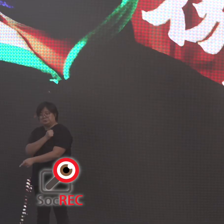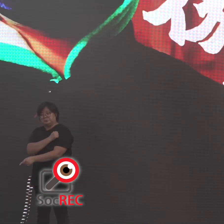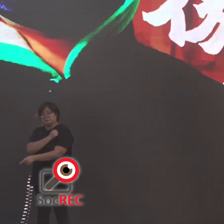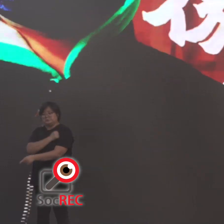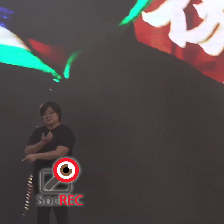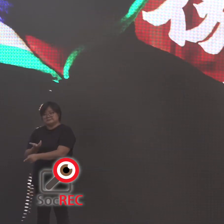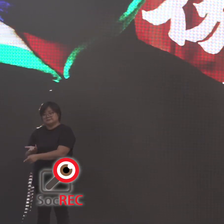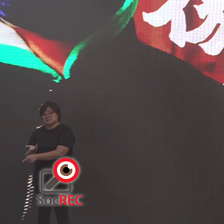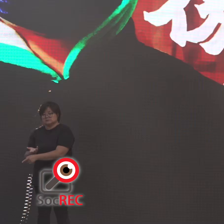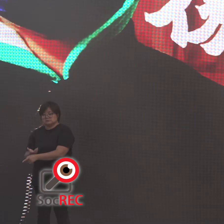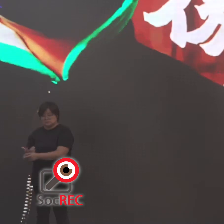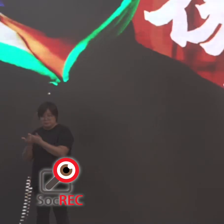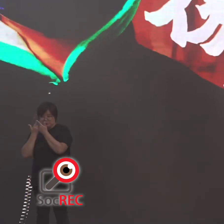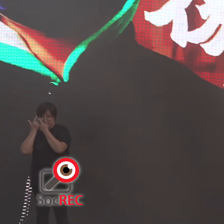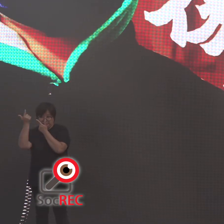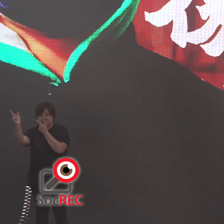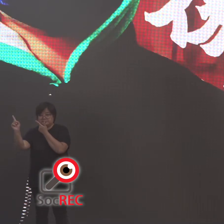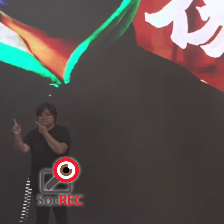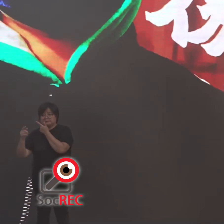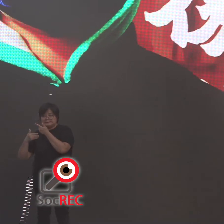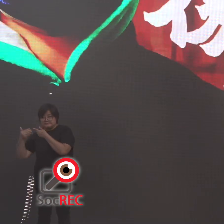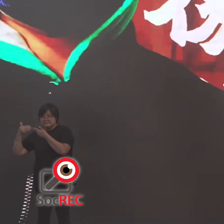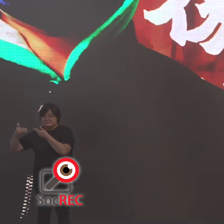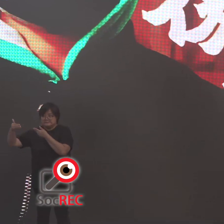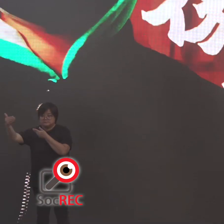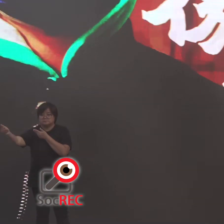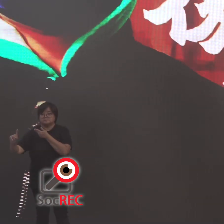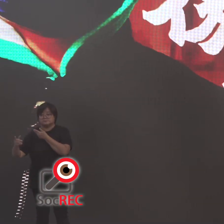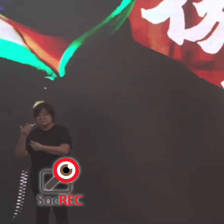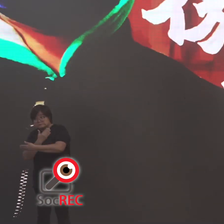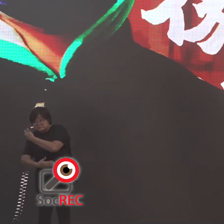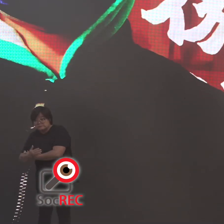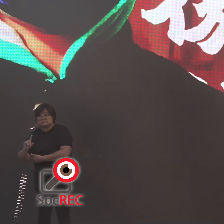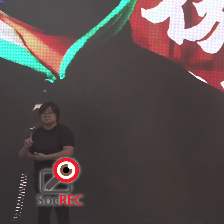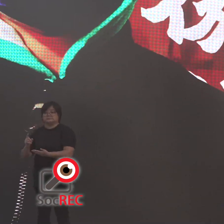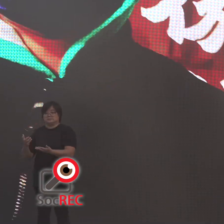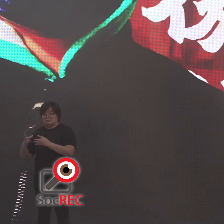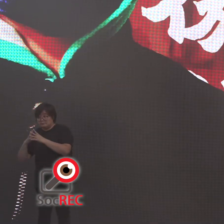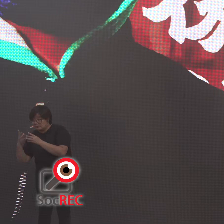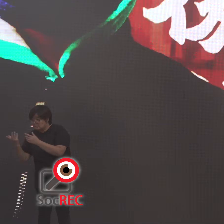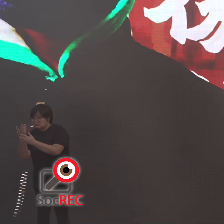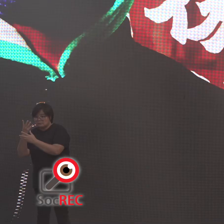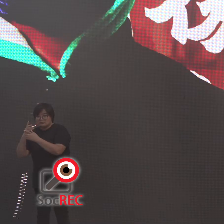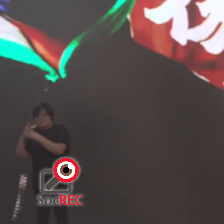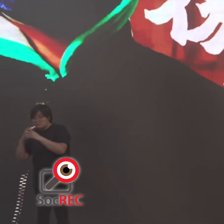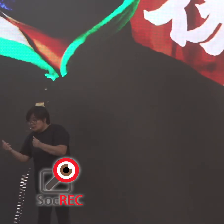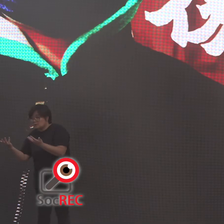亦都有很多的手足犧牲了，有無數的手足被失蹤甚至被自殺。